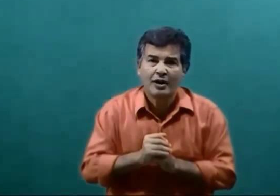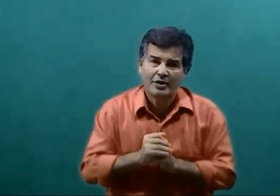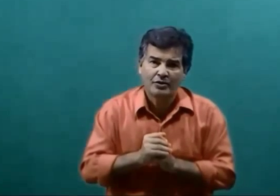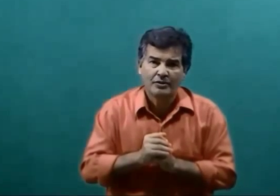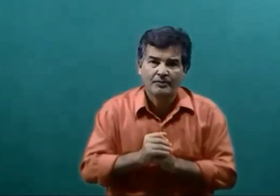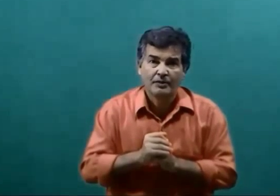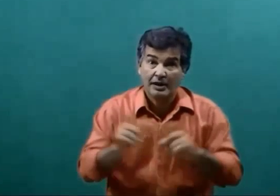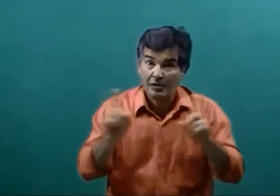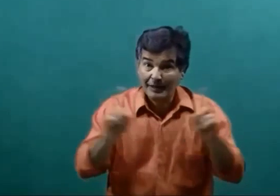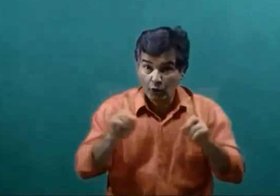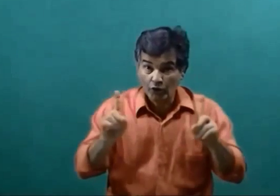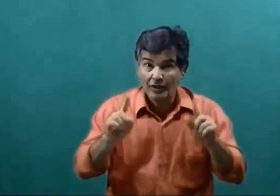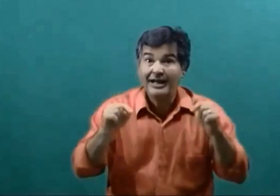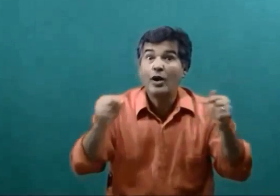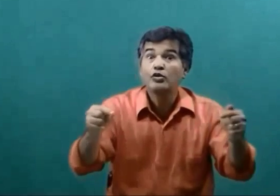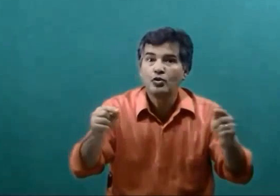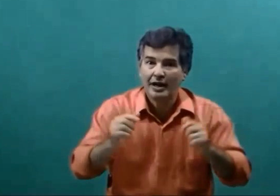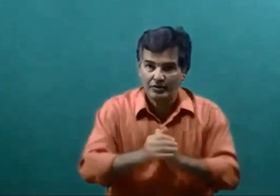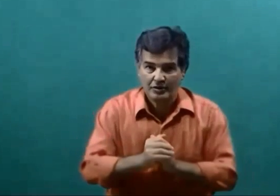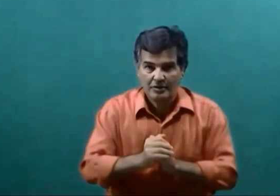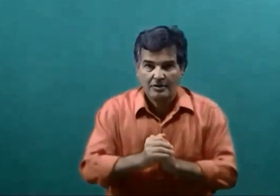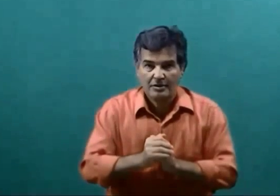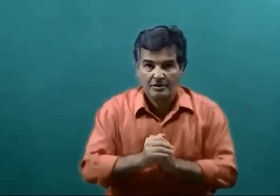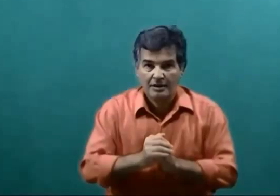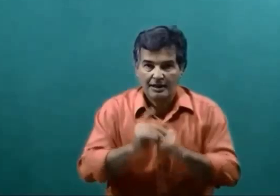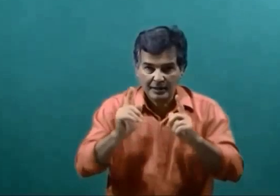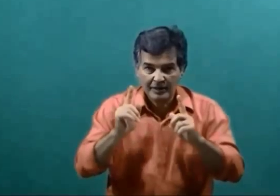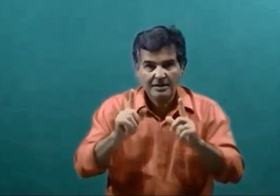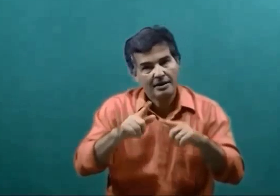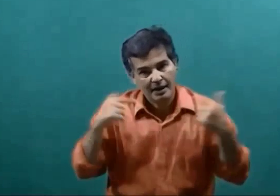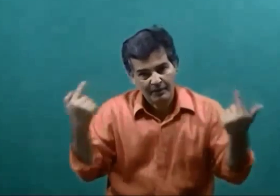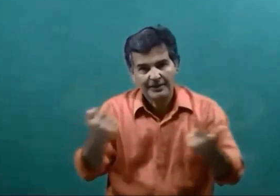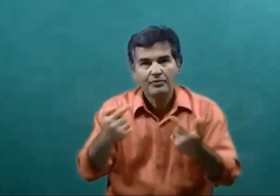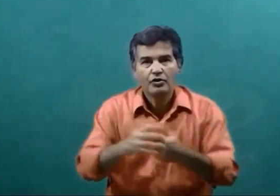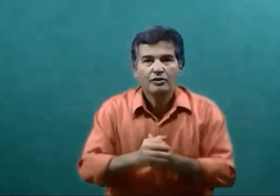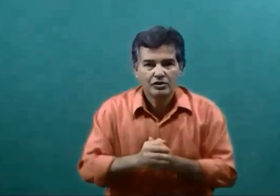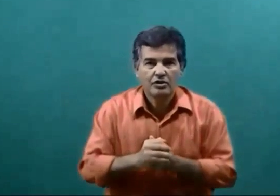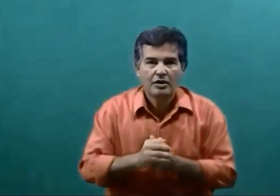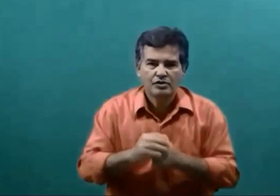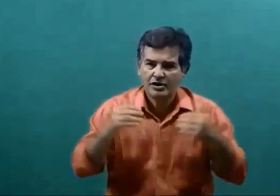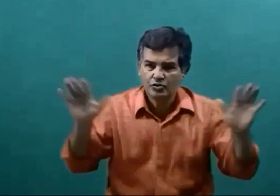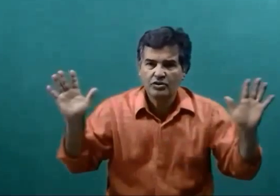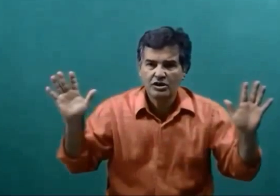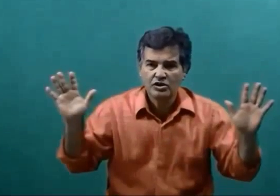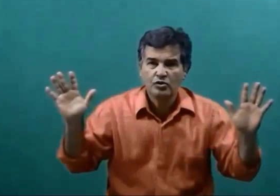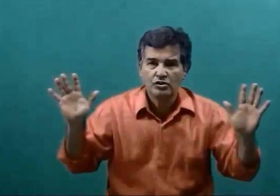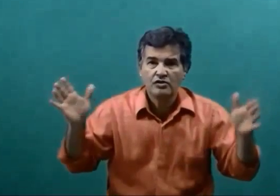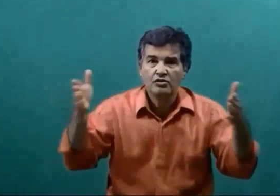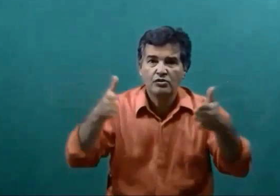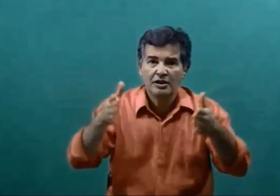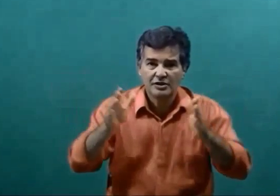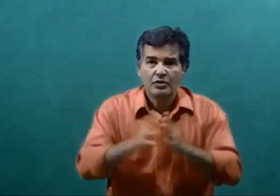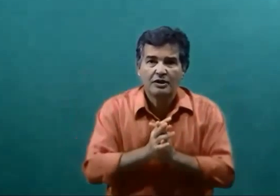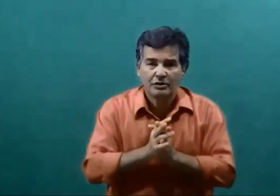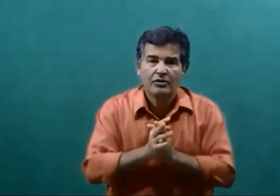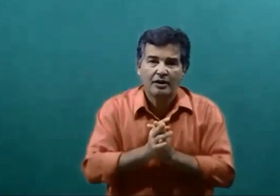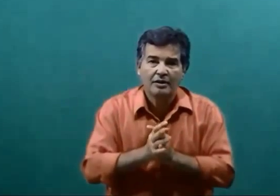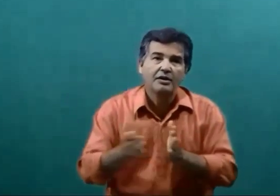usuário. Ele não é dono, ele é usuário. A Libras é patrimônio nacional. Já discuti isso em outros vídeos, não é nesse momento agora. Então